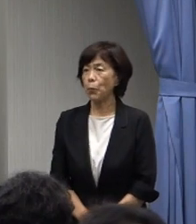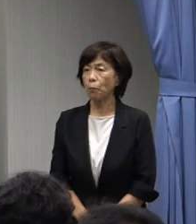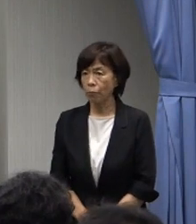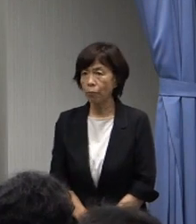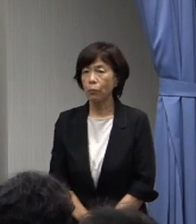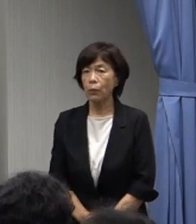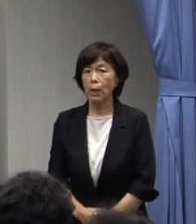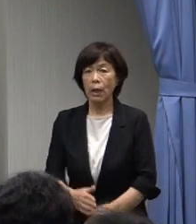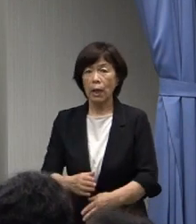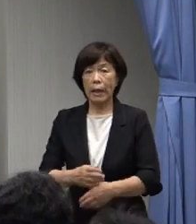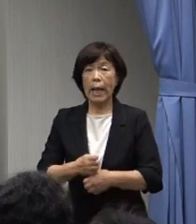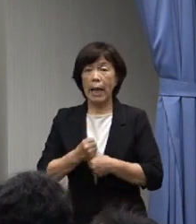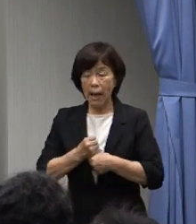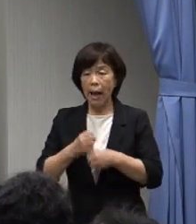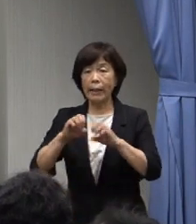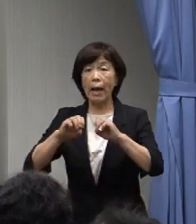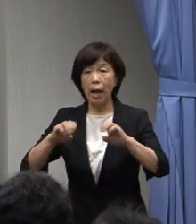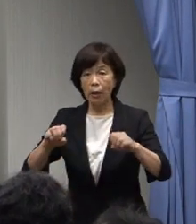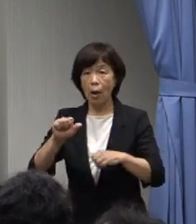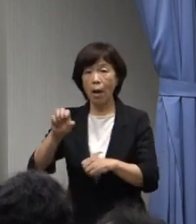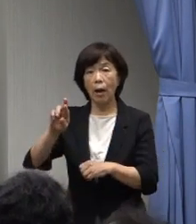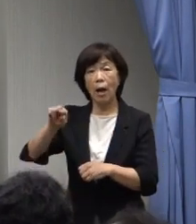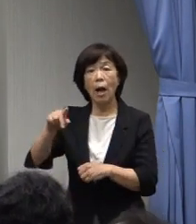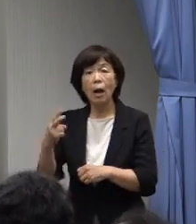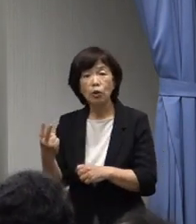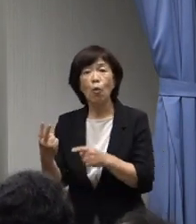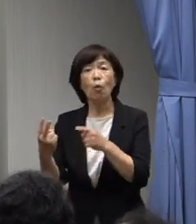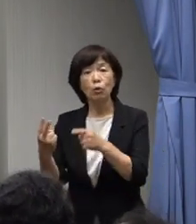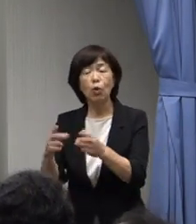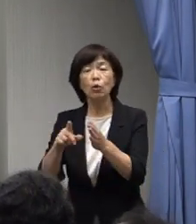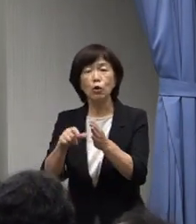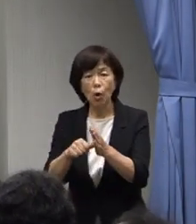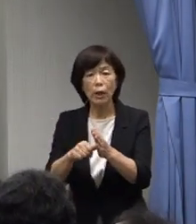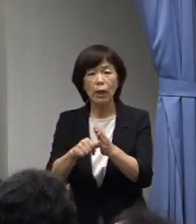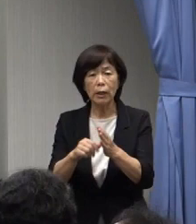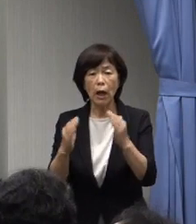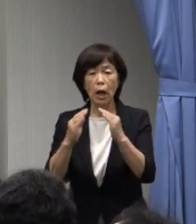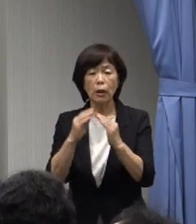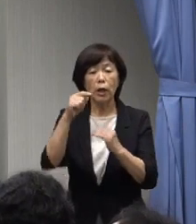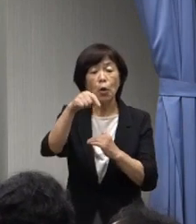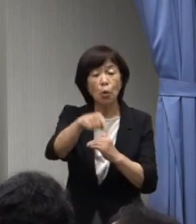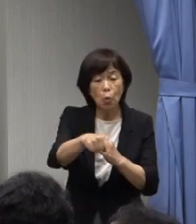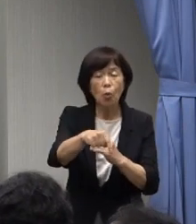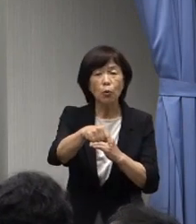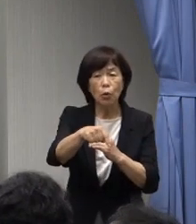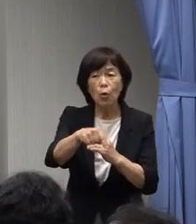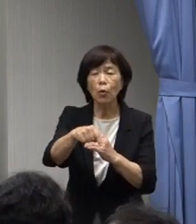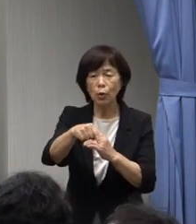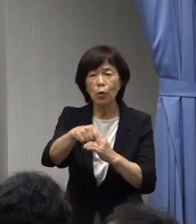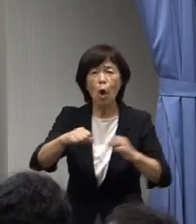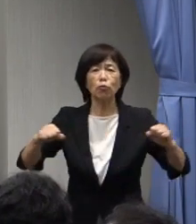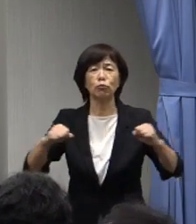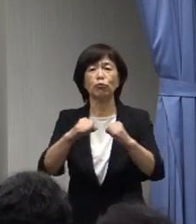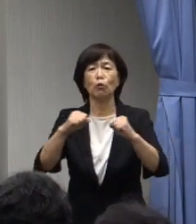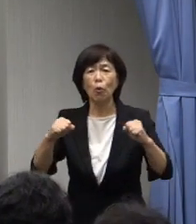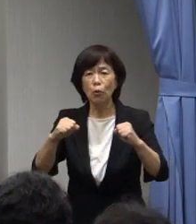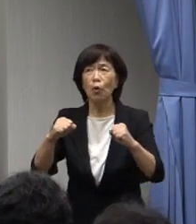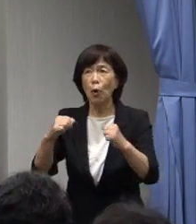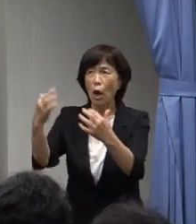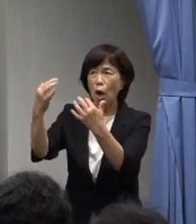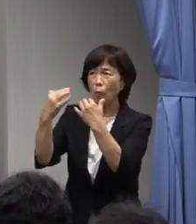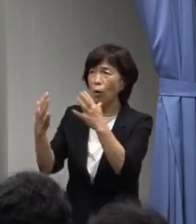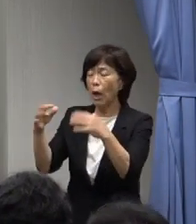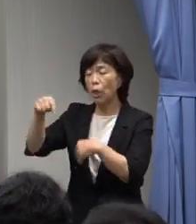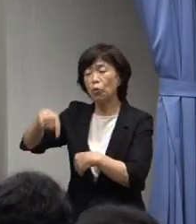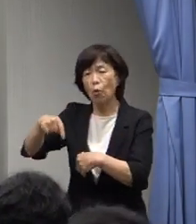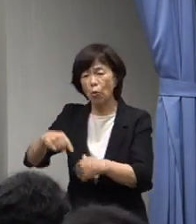で、警戒アラートが出ているときは、この屋内やエアコンが設置されていない屋内とか、あるいはその屋外での運動は原則として中